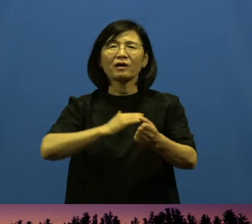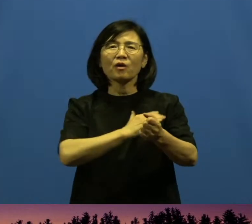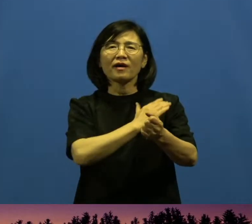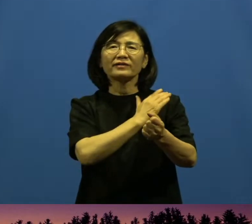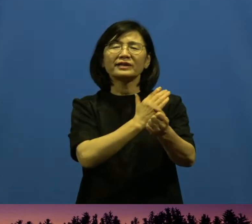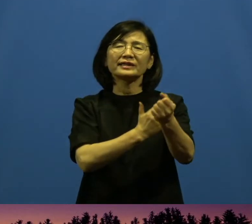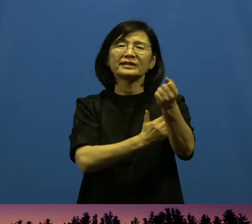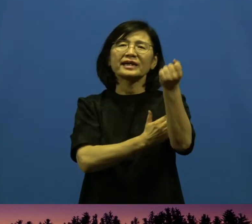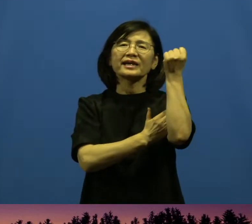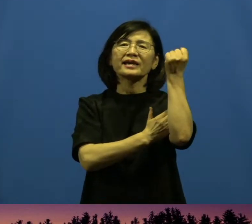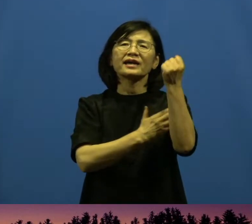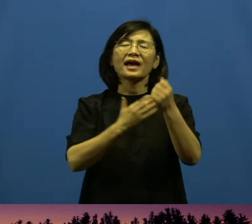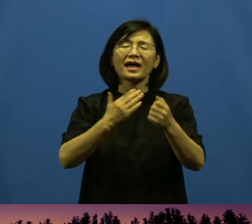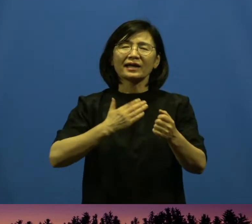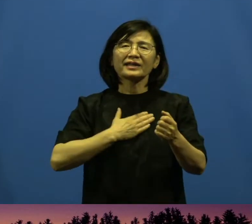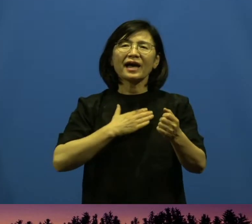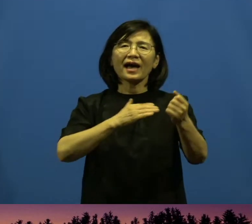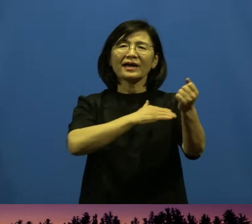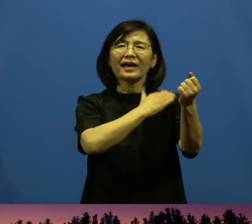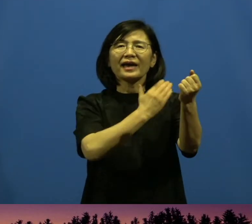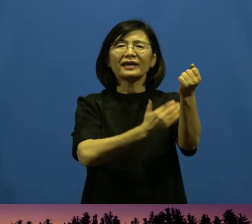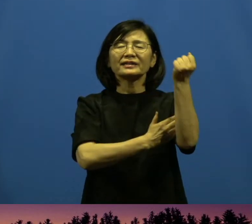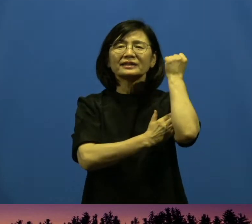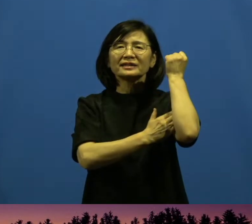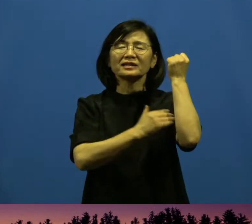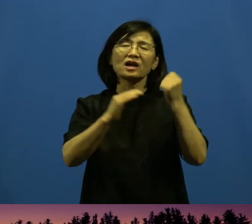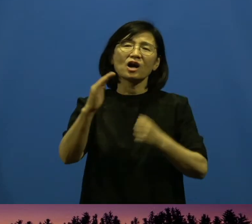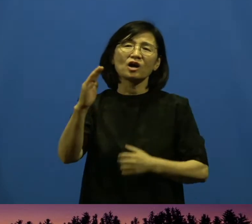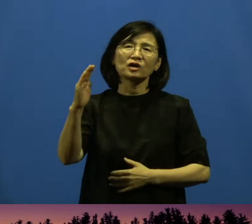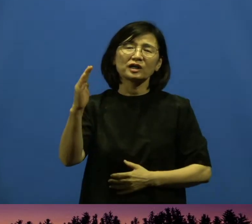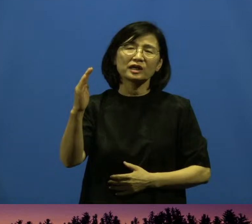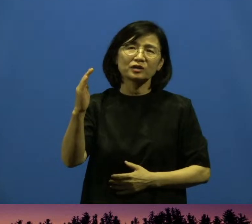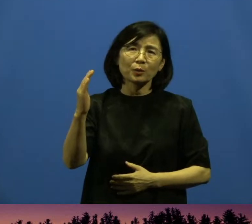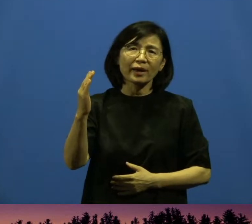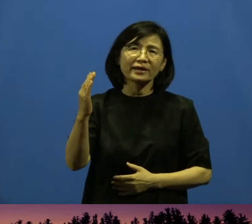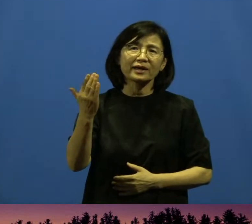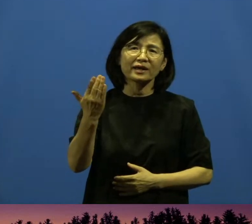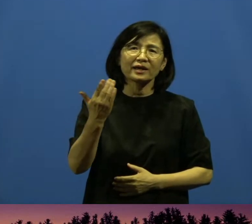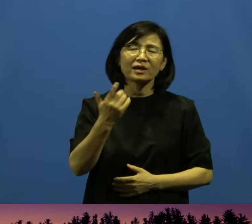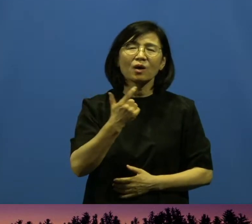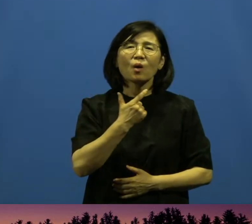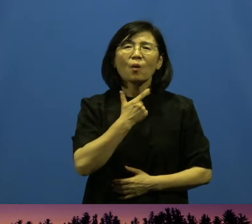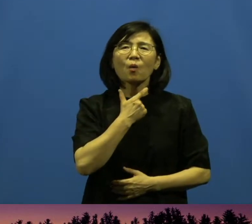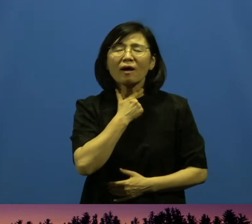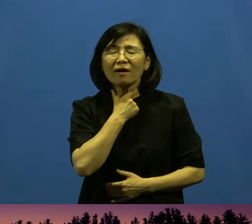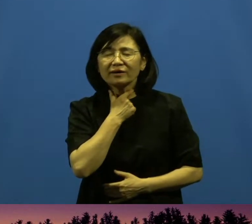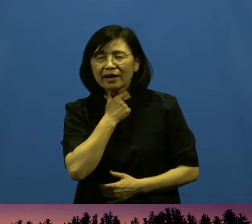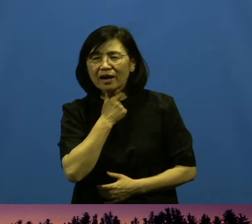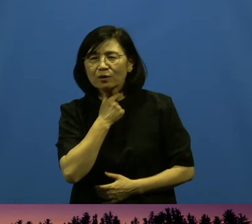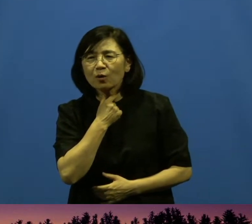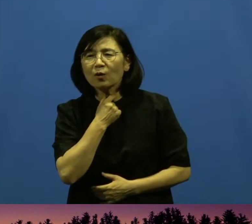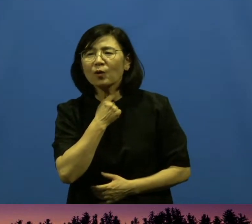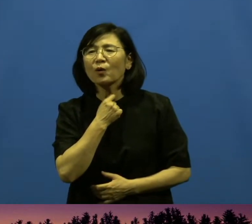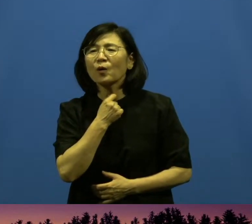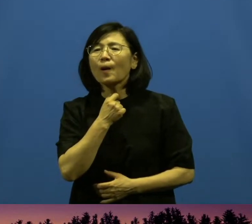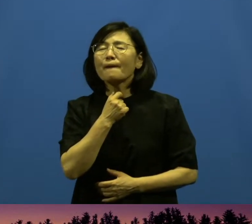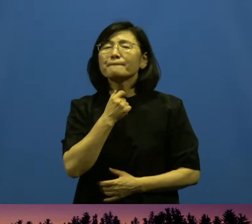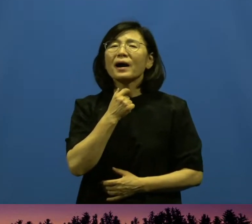성령님의 권능이 나의 능력이 되길 원하고